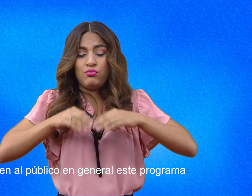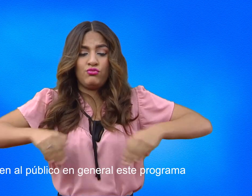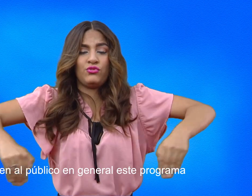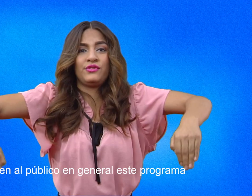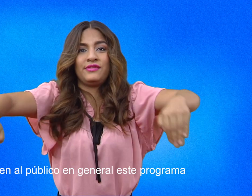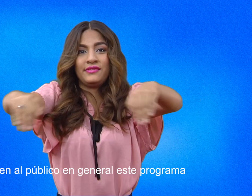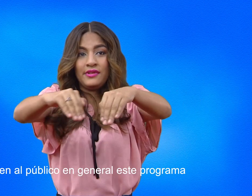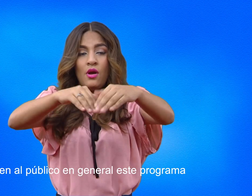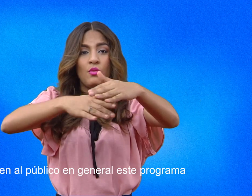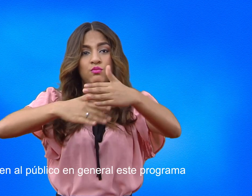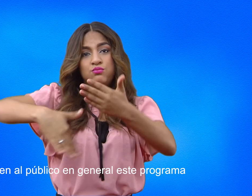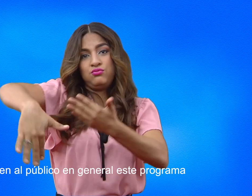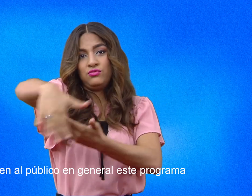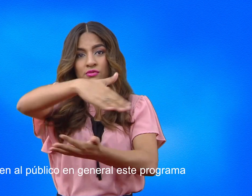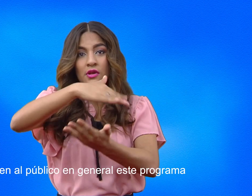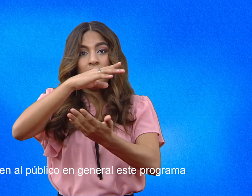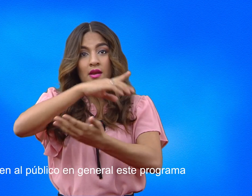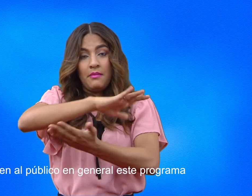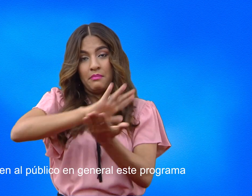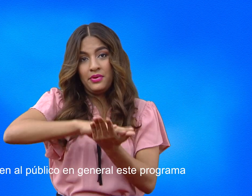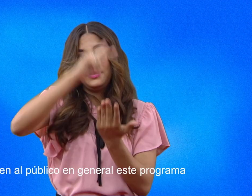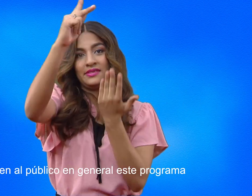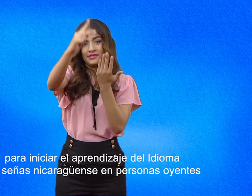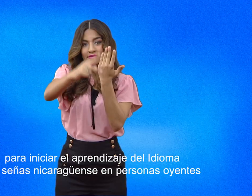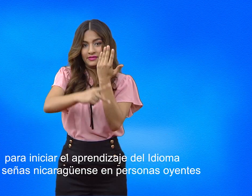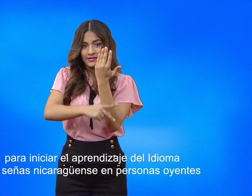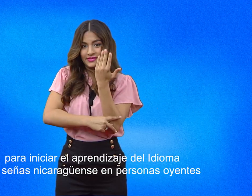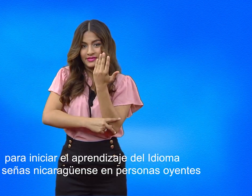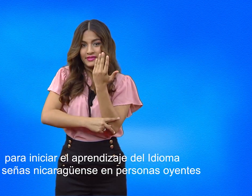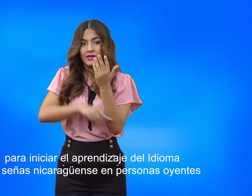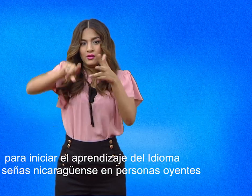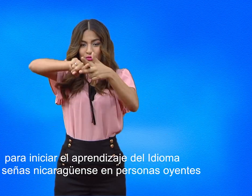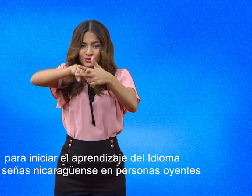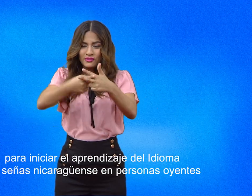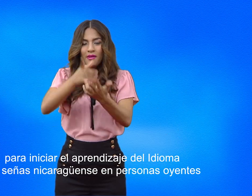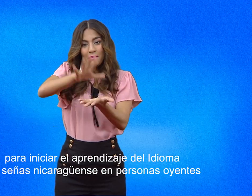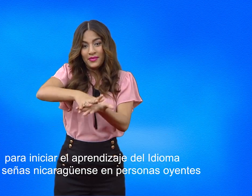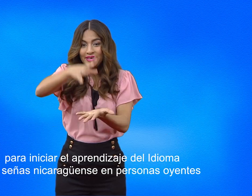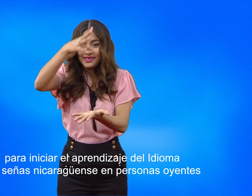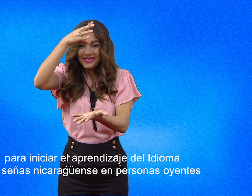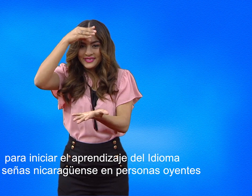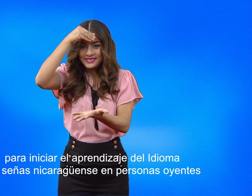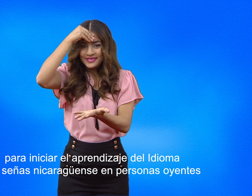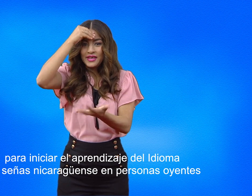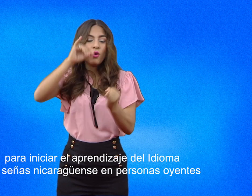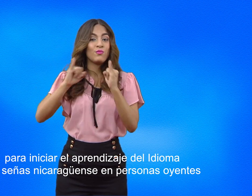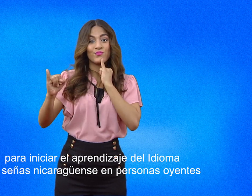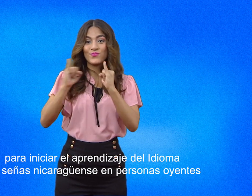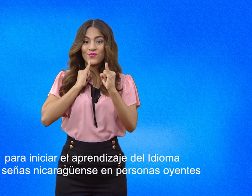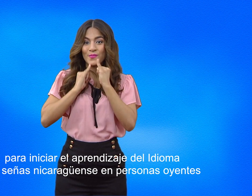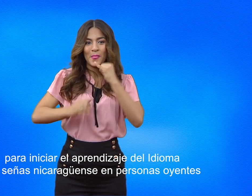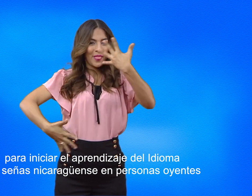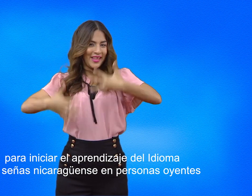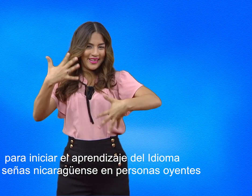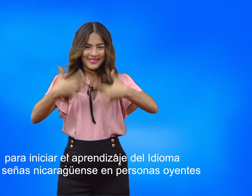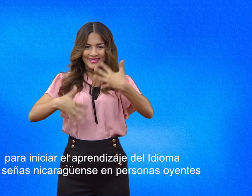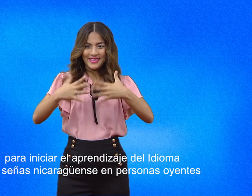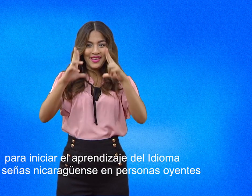en general este programa para iniciar el aprendizaje del idioma de señas